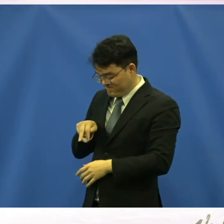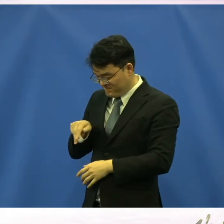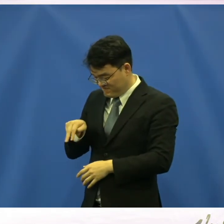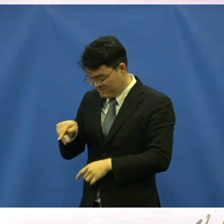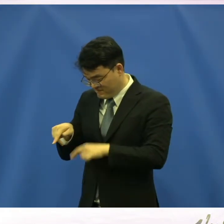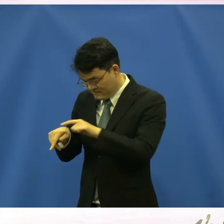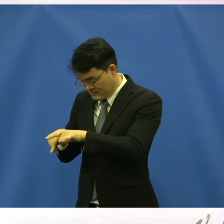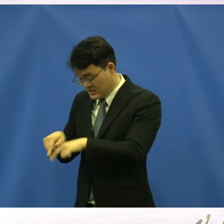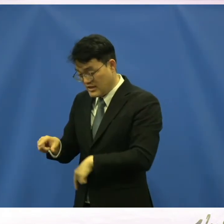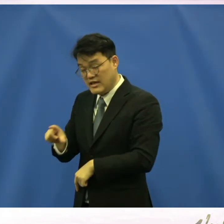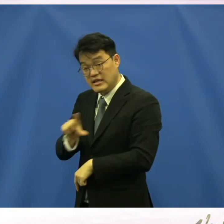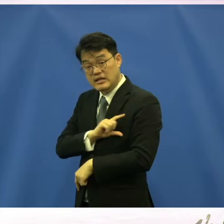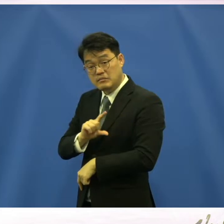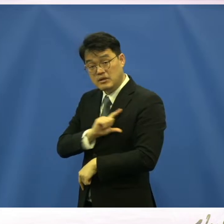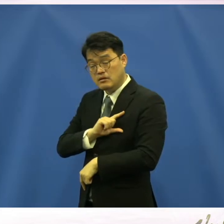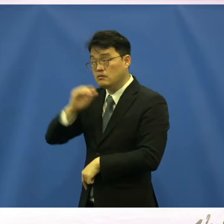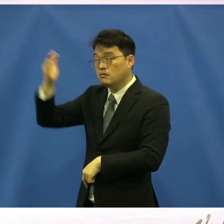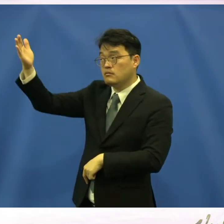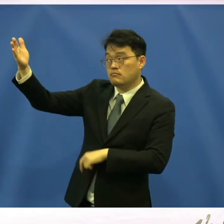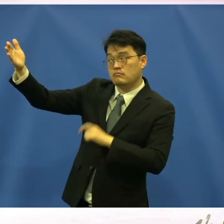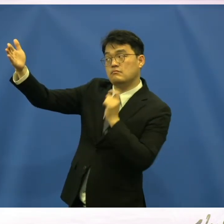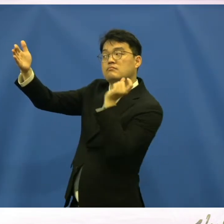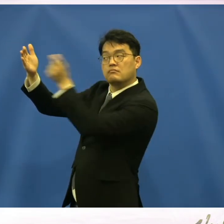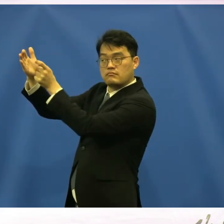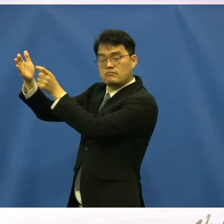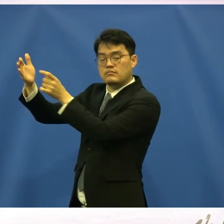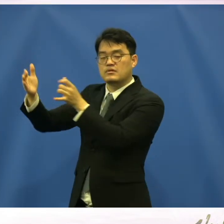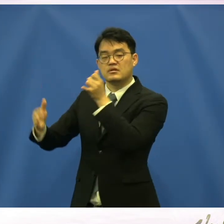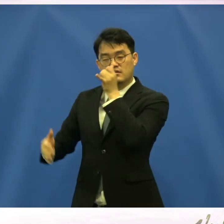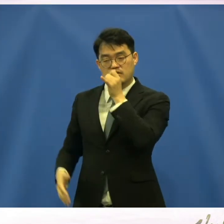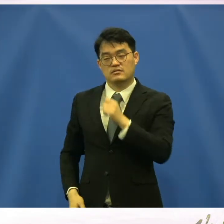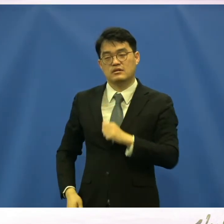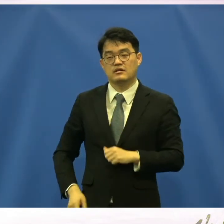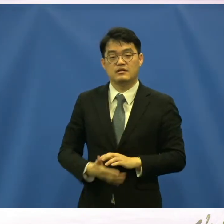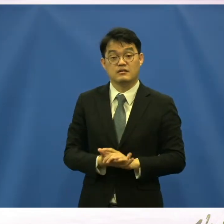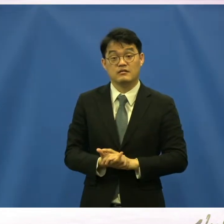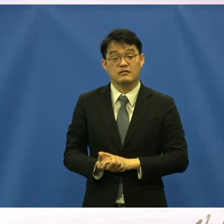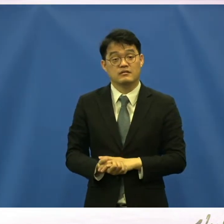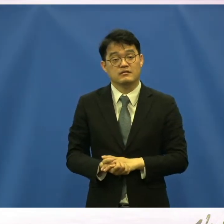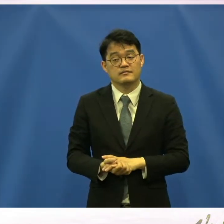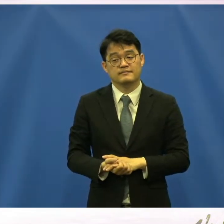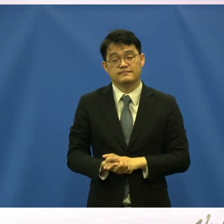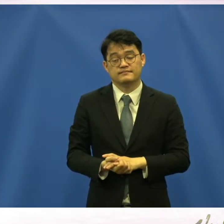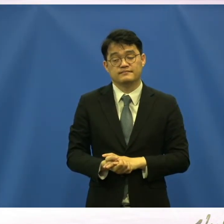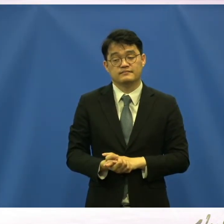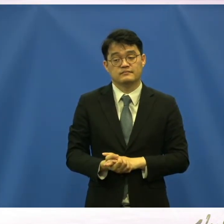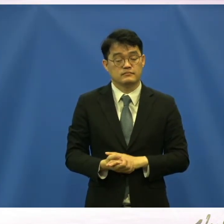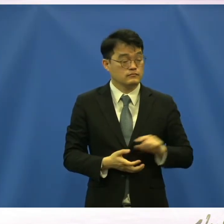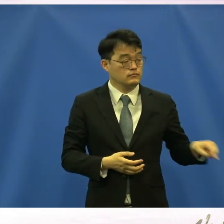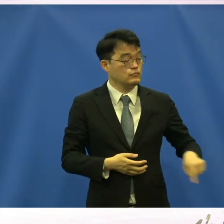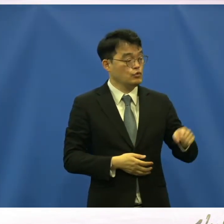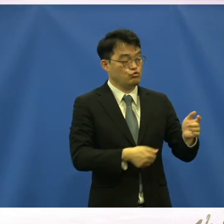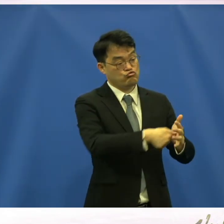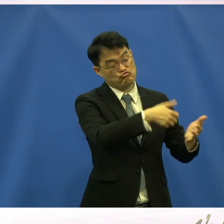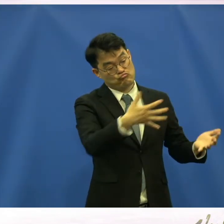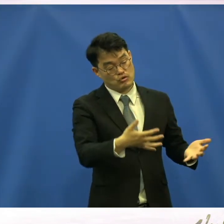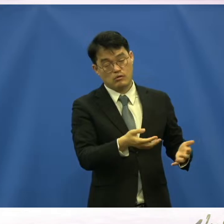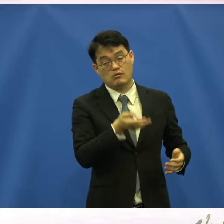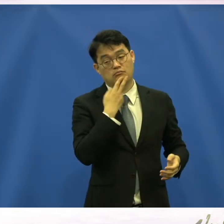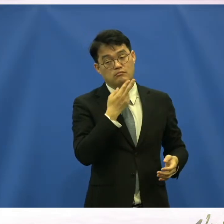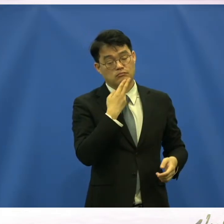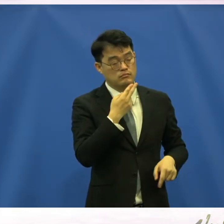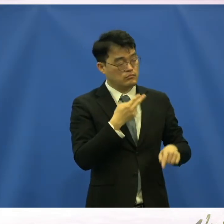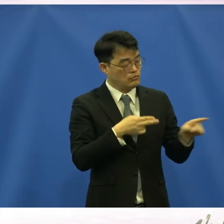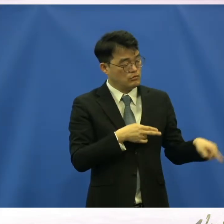이름만 있는 거잖아요. 유명한, 하나님의 나라에서 유명한 자. 여기에서는 유명한데 하나님의 나라에 생명책에